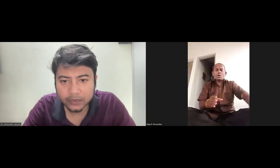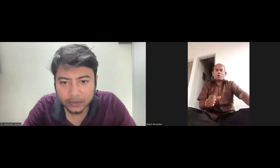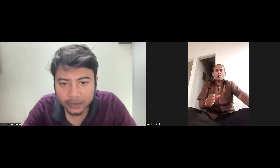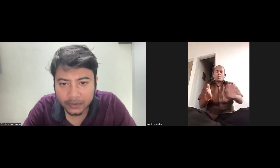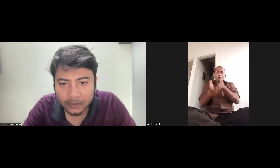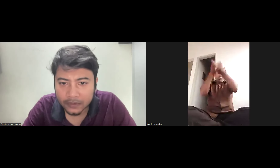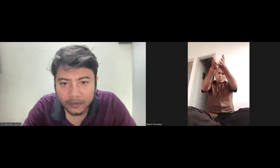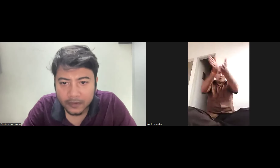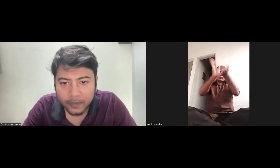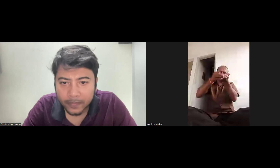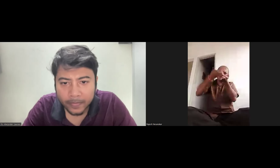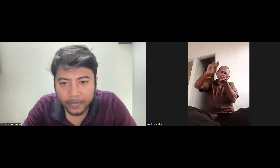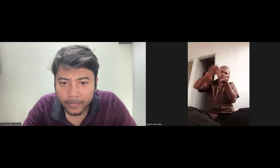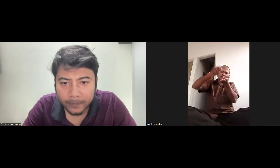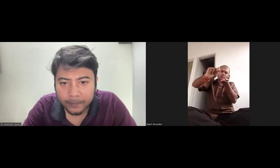तुलसी